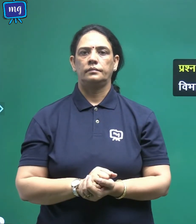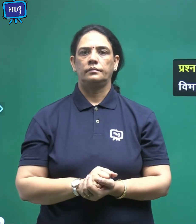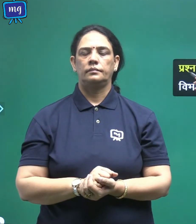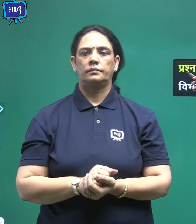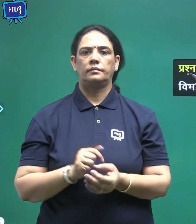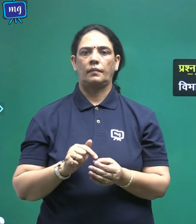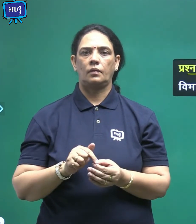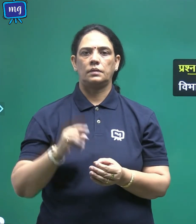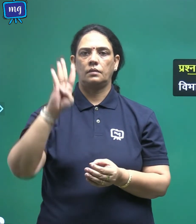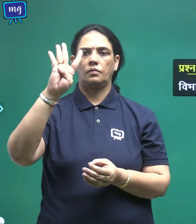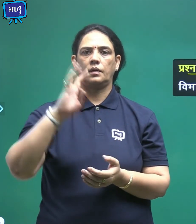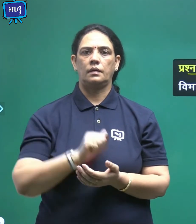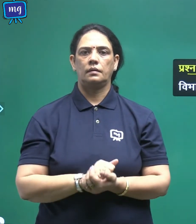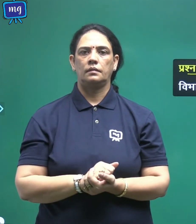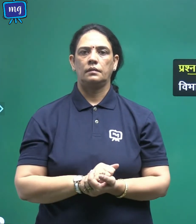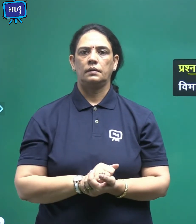प्रश्न 4,